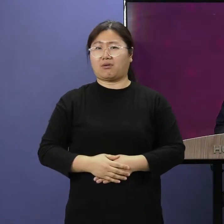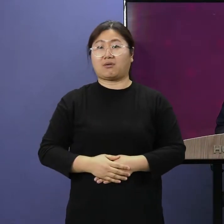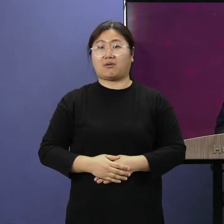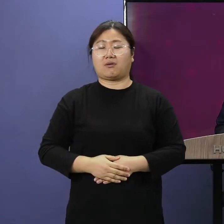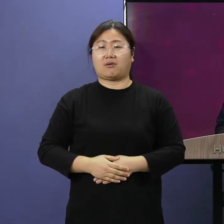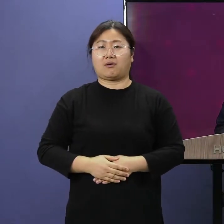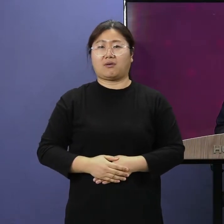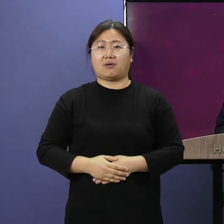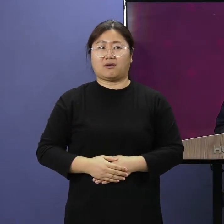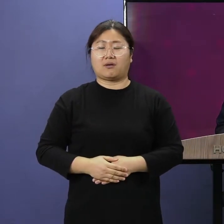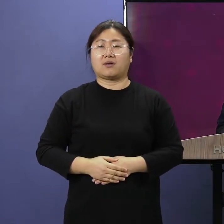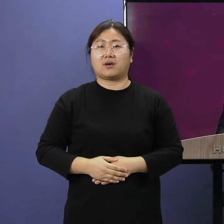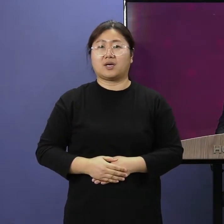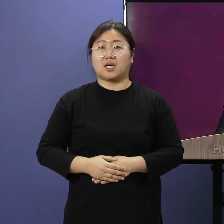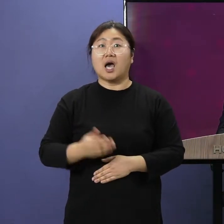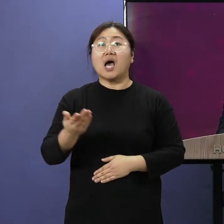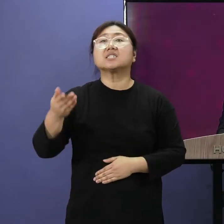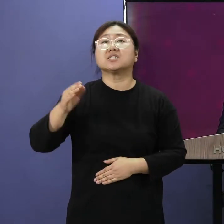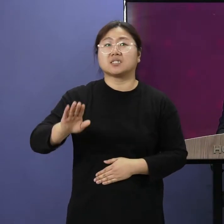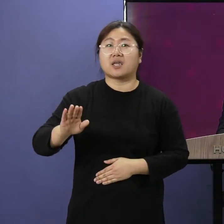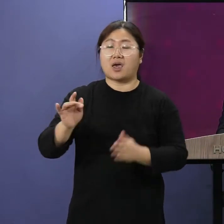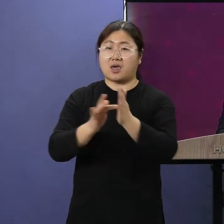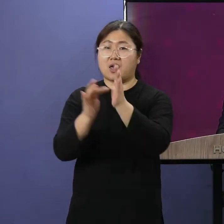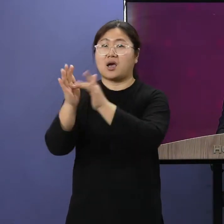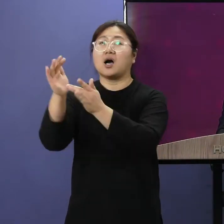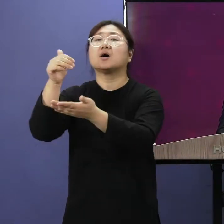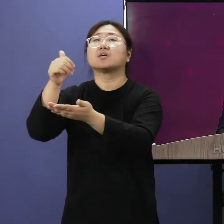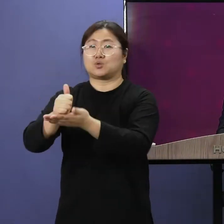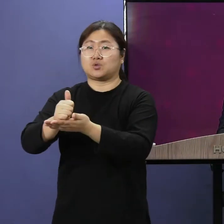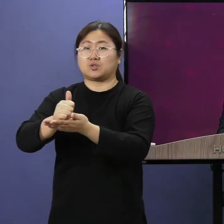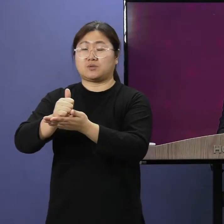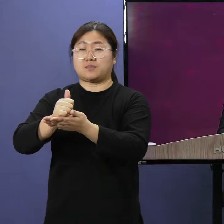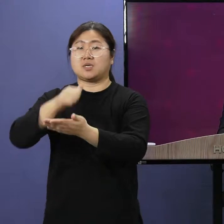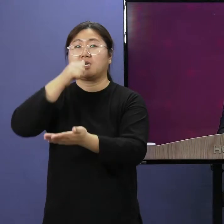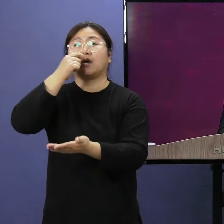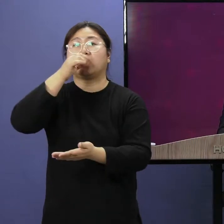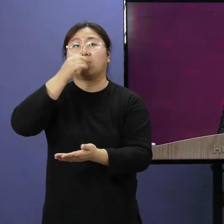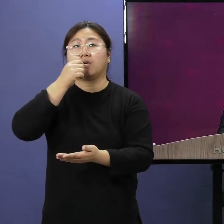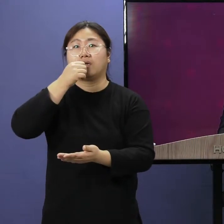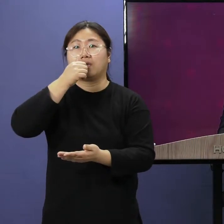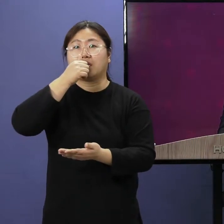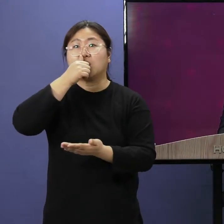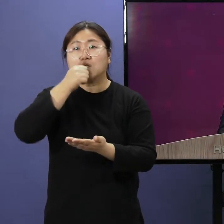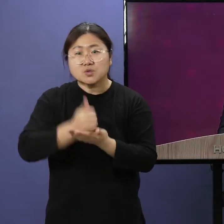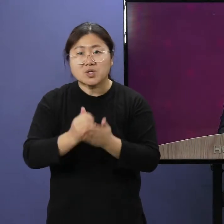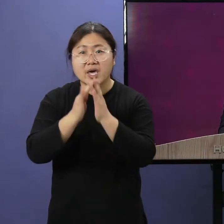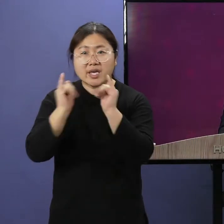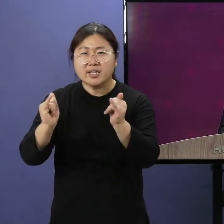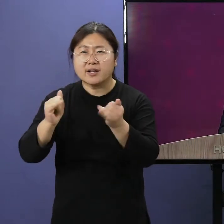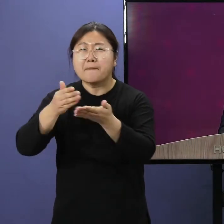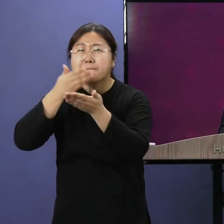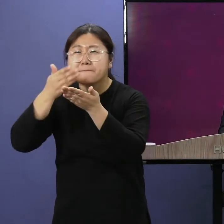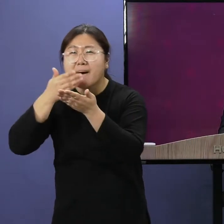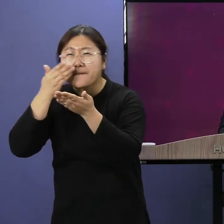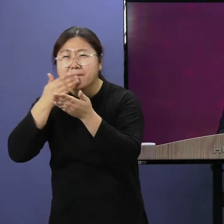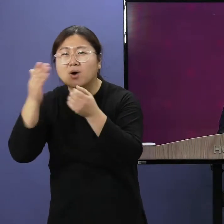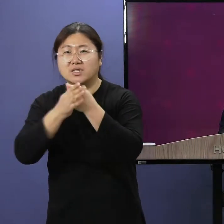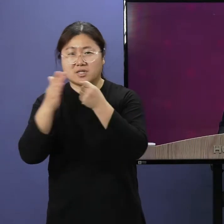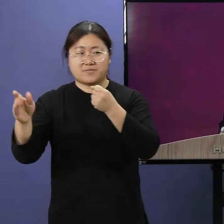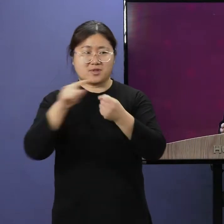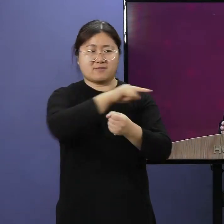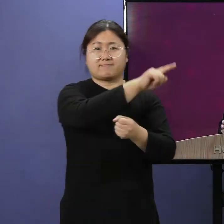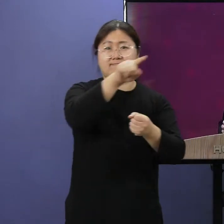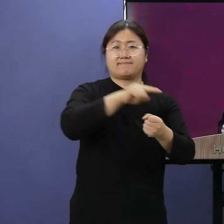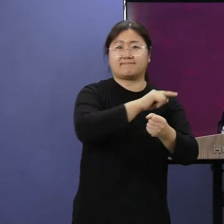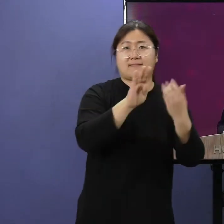것이죠. 그것을 아신 예수님께서 그들에게 비유의 말씀들을 하십니다. 우리가 읽은